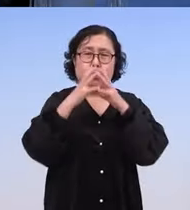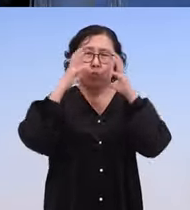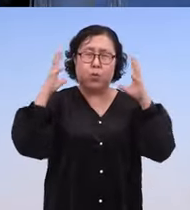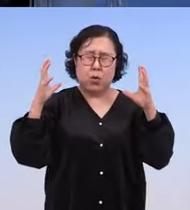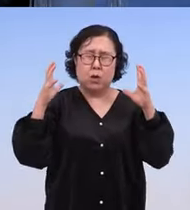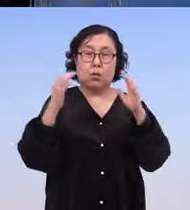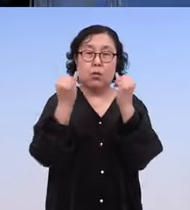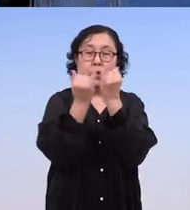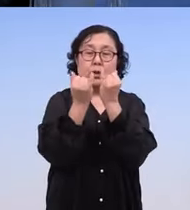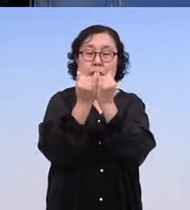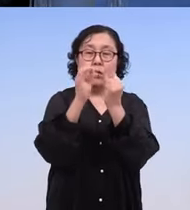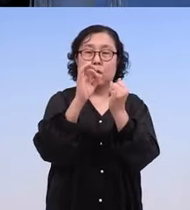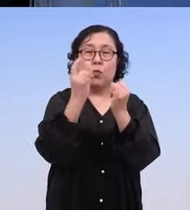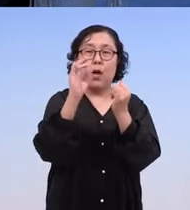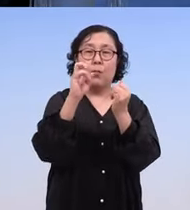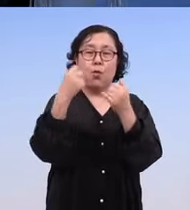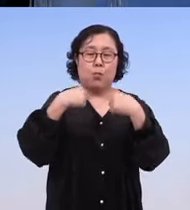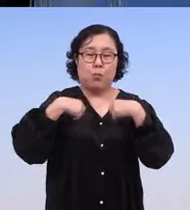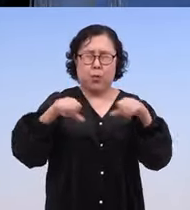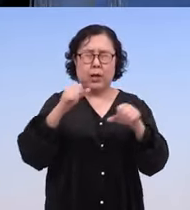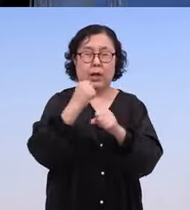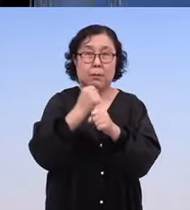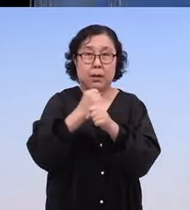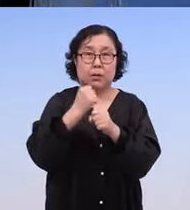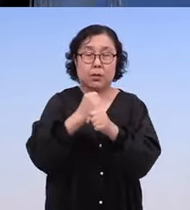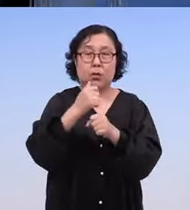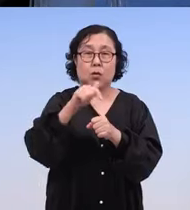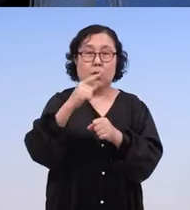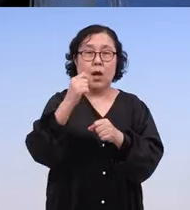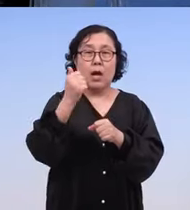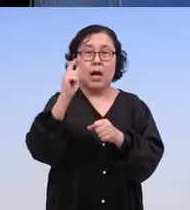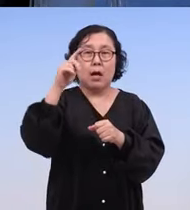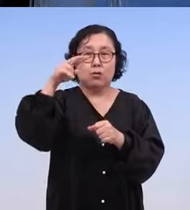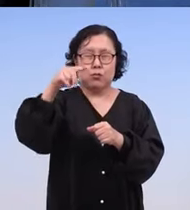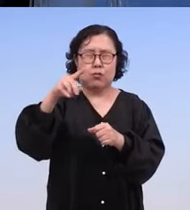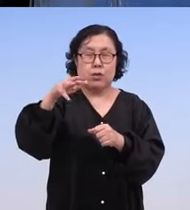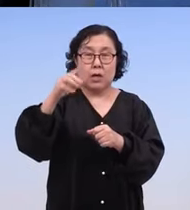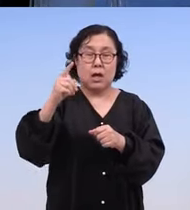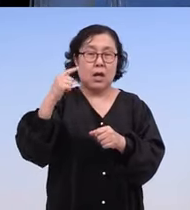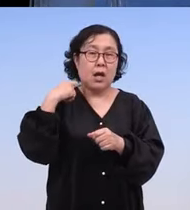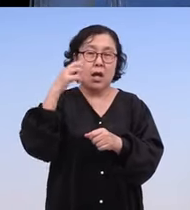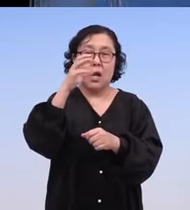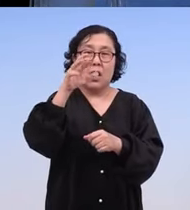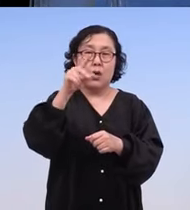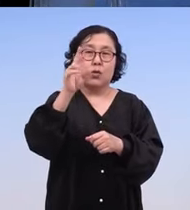여자로서 외모를 다 포기하게 만들고 뇌하수체에 종양이 있고